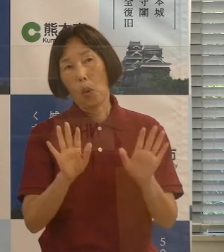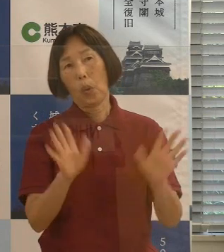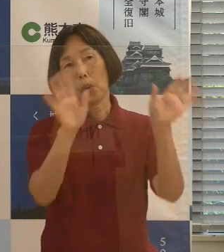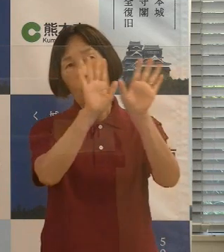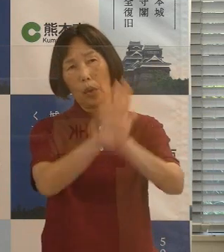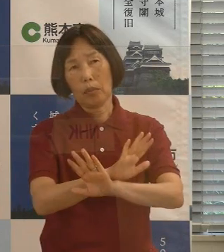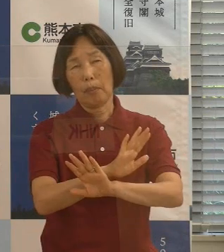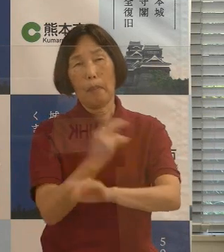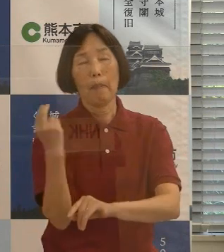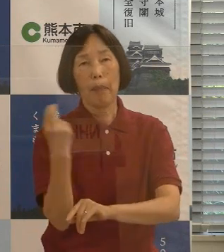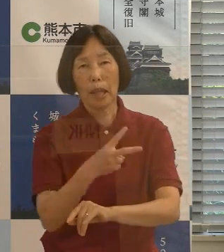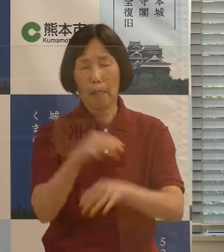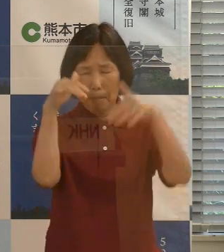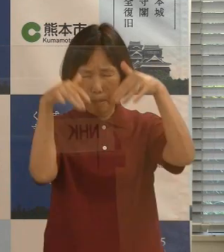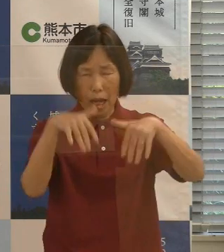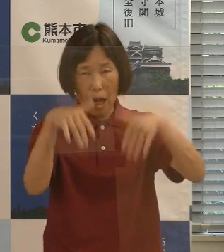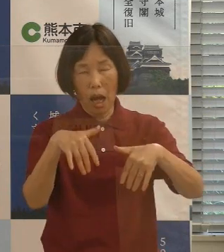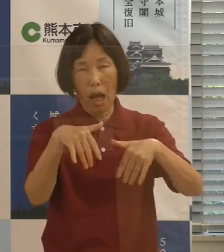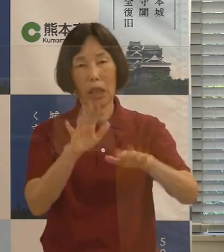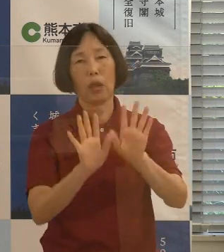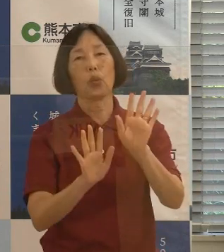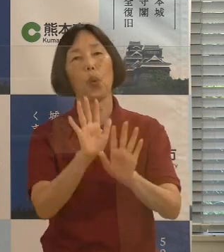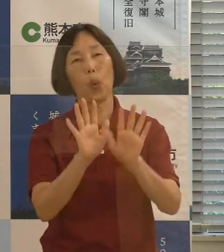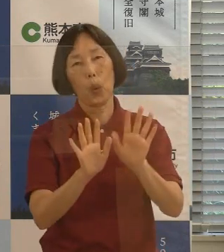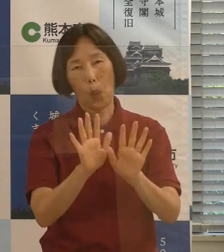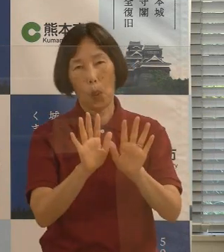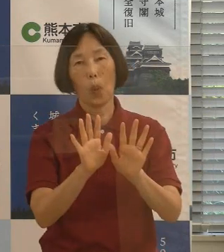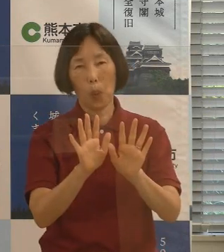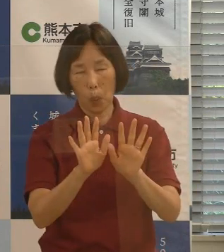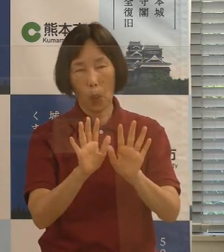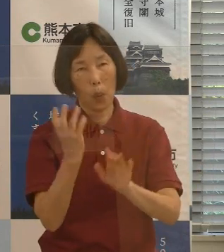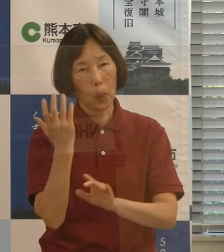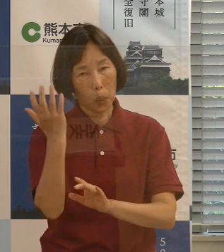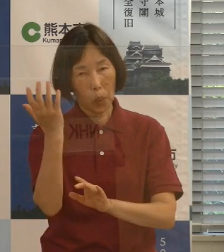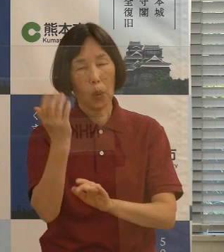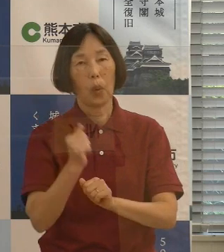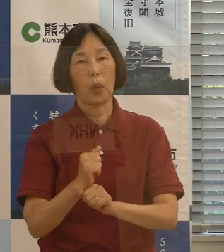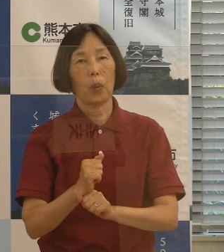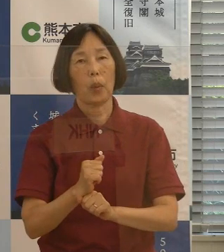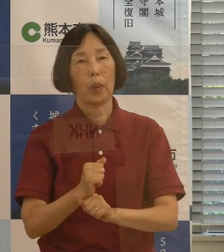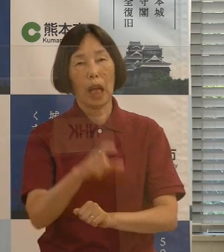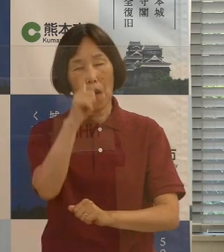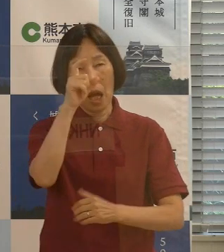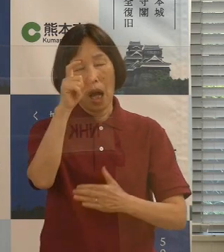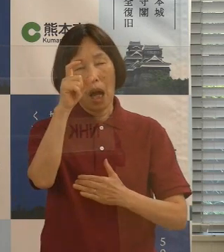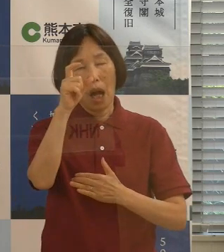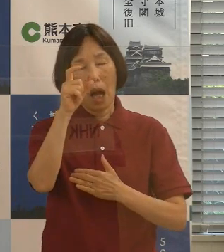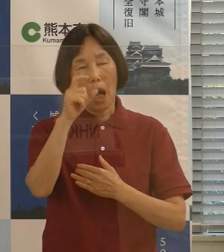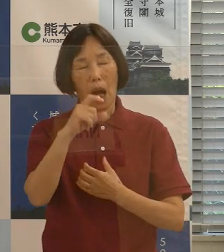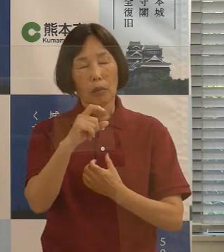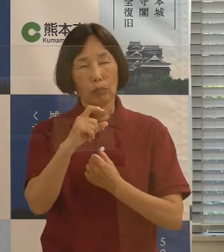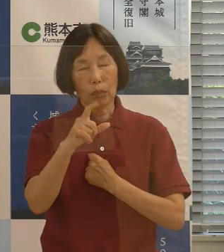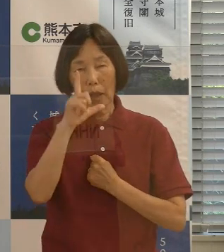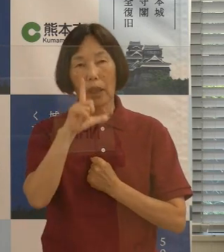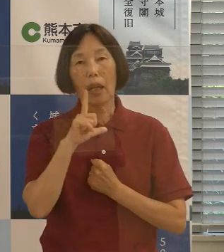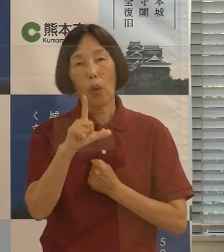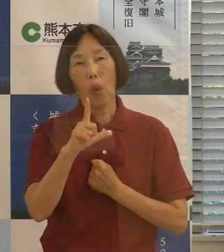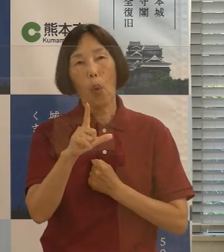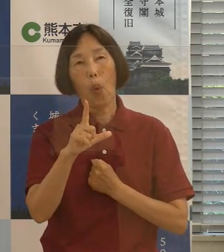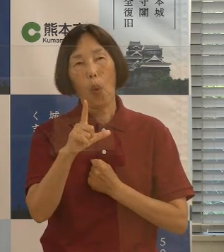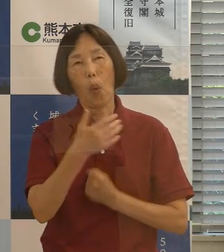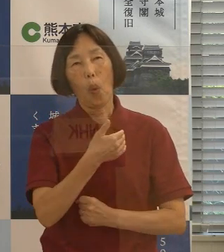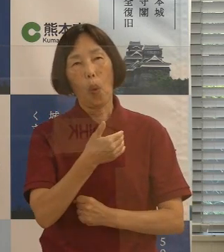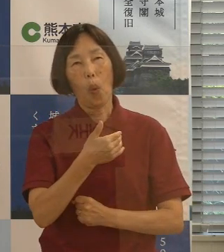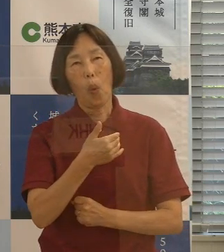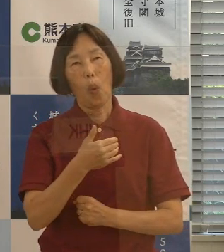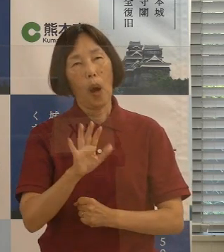が降る見込みというふうになっておりまして、警報発表の可能性もあるということであります。これ